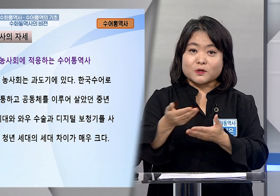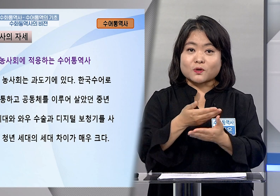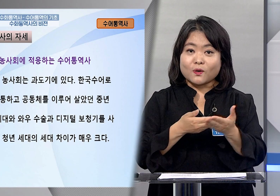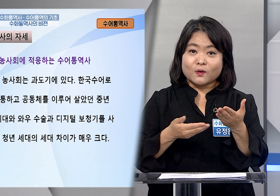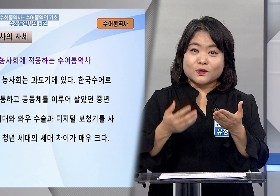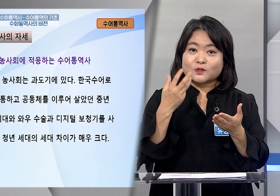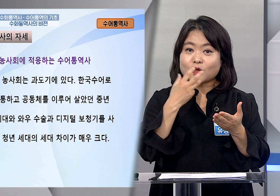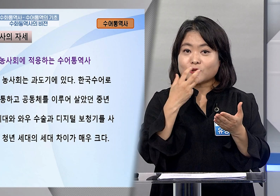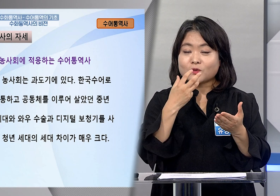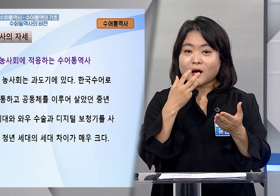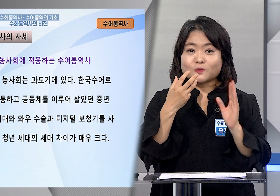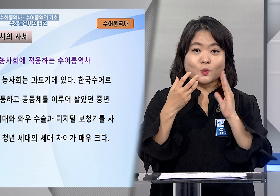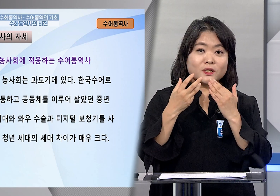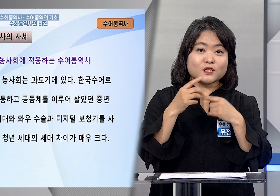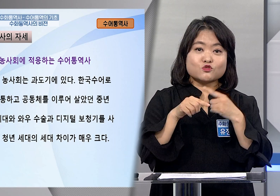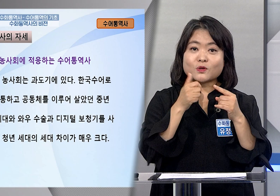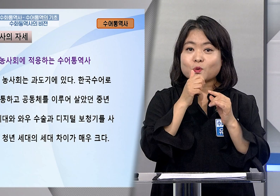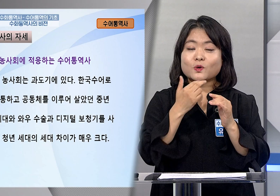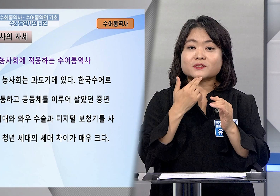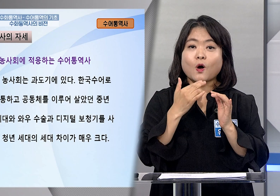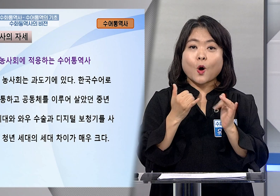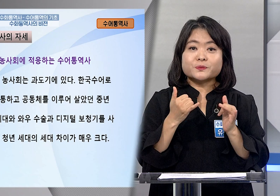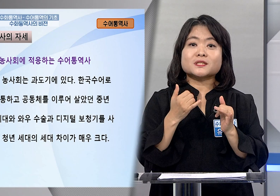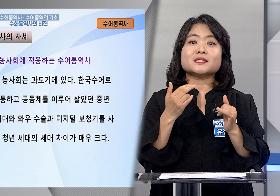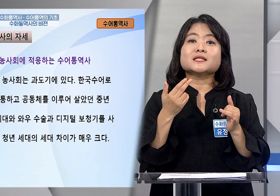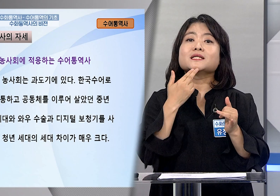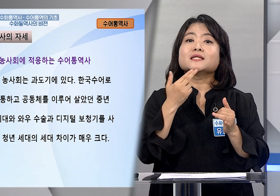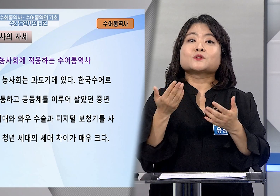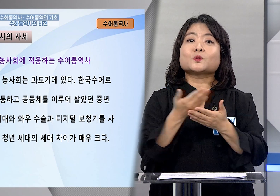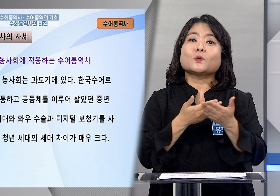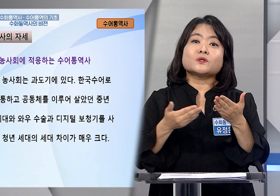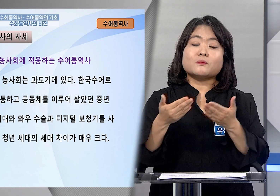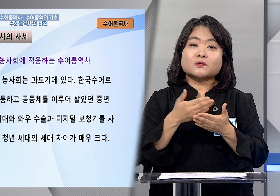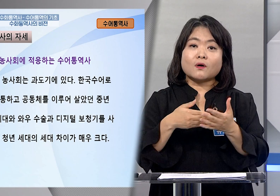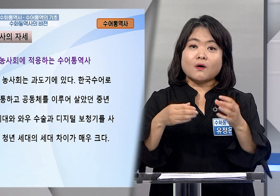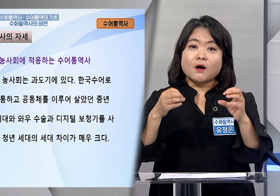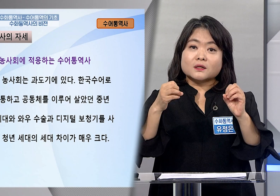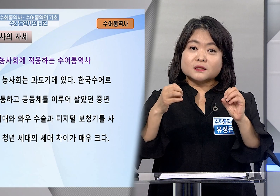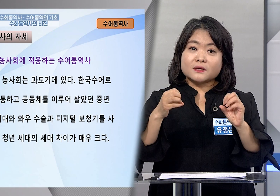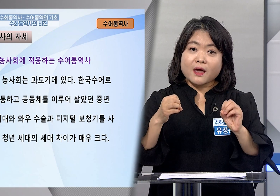되면서 청인과 농인이 수화통역사 없이 소통되면서 그게